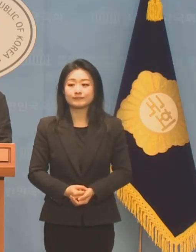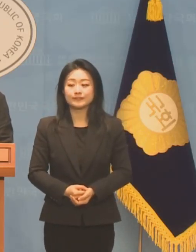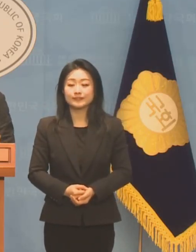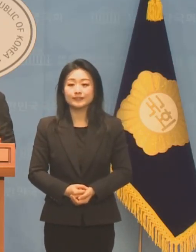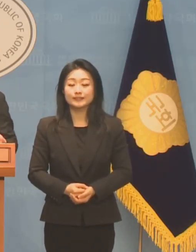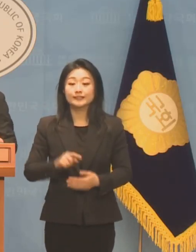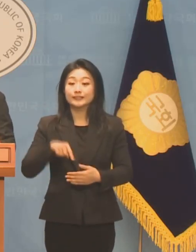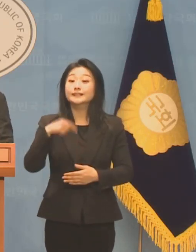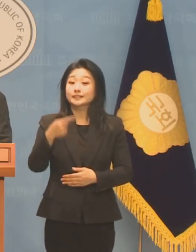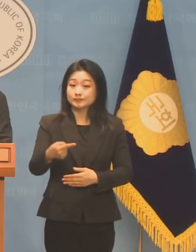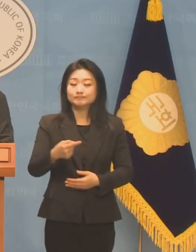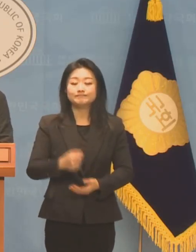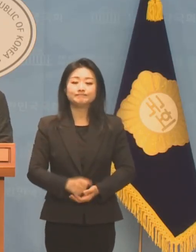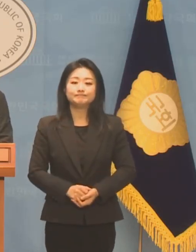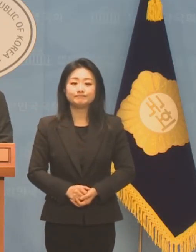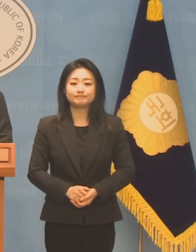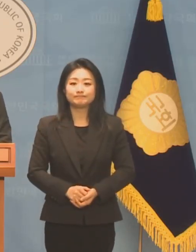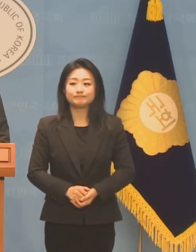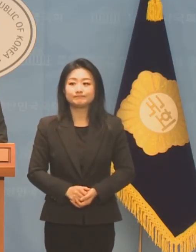두 번째입니다.